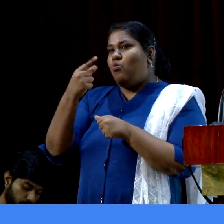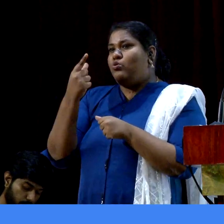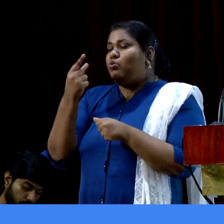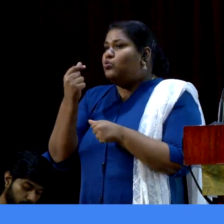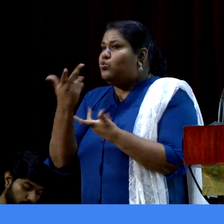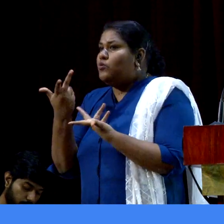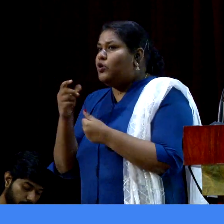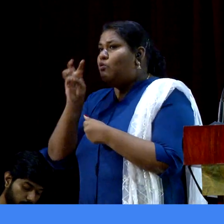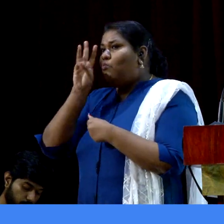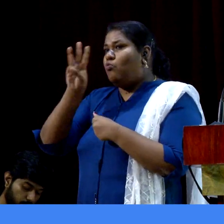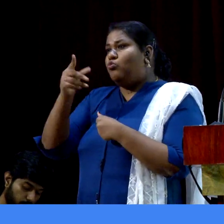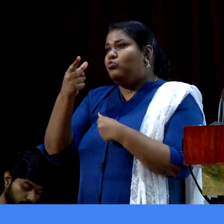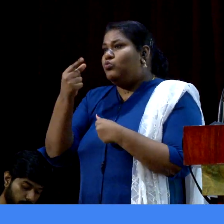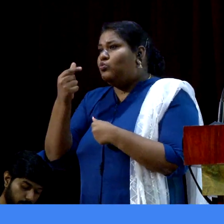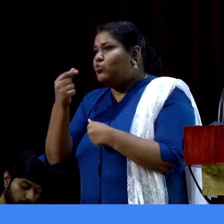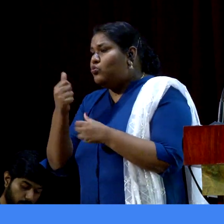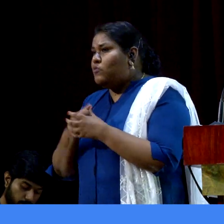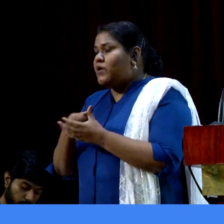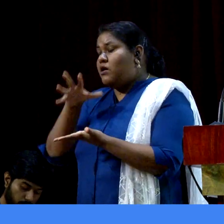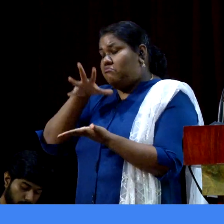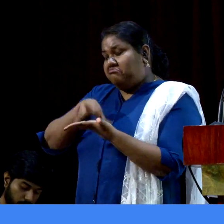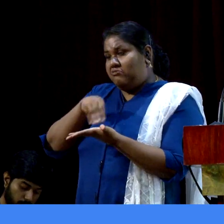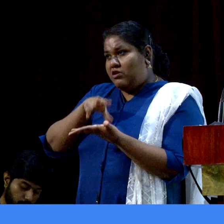1 ரூபாய்க்கு 3 படி அரிசி லட்சியம்,